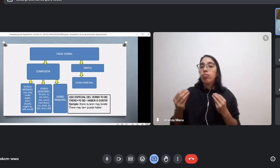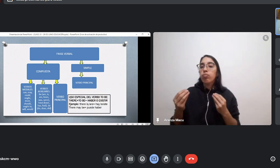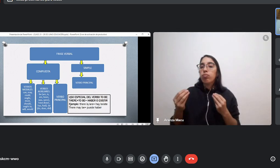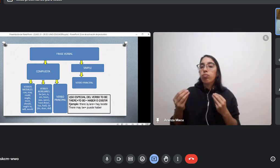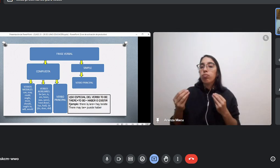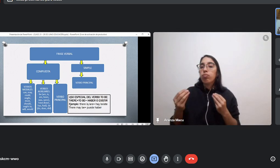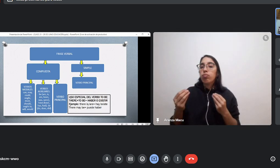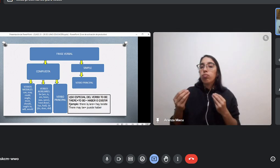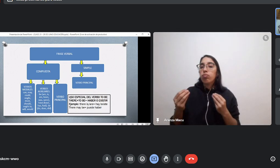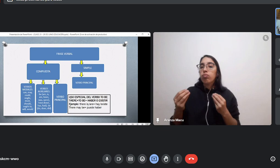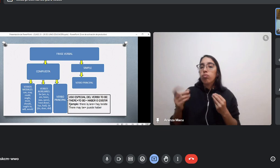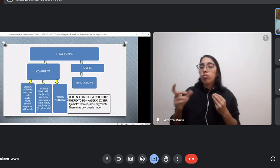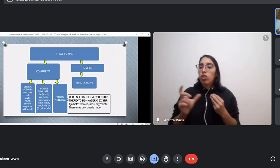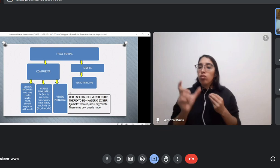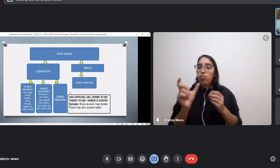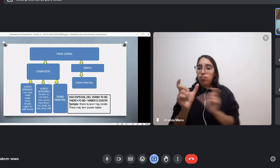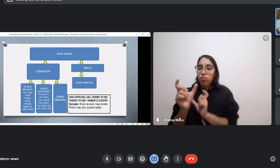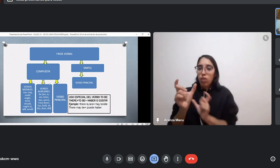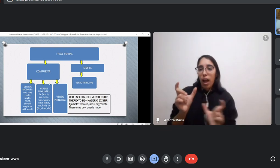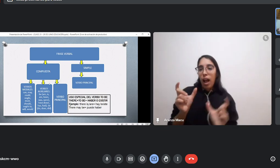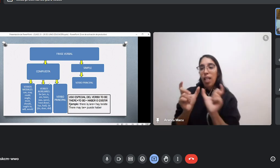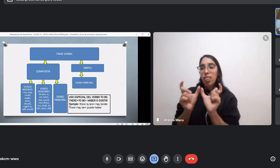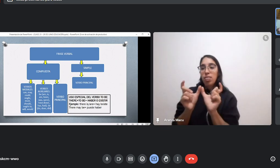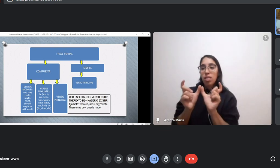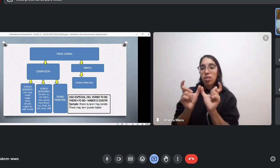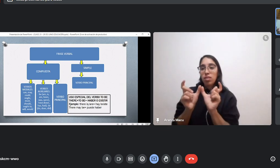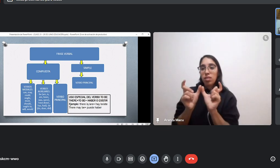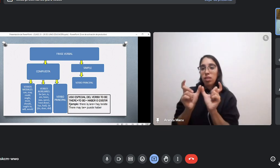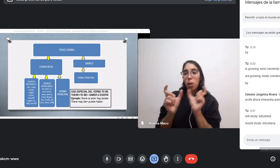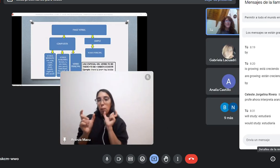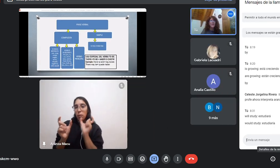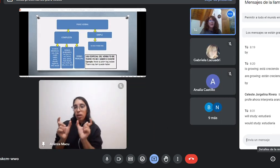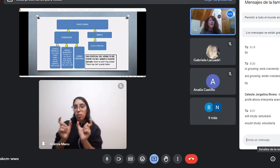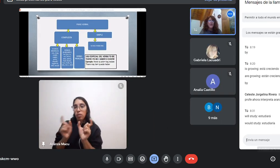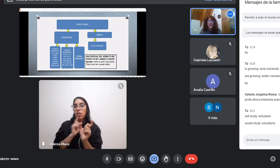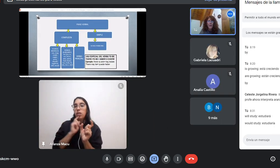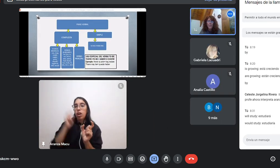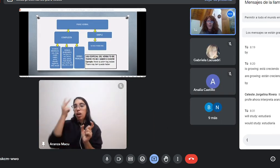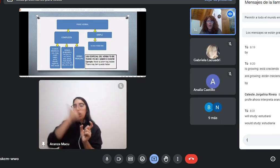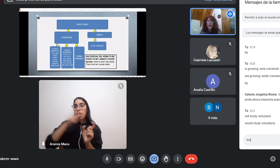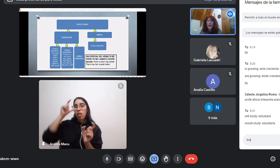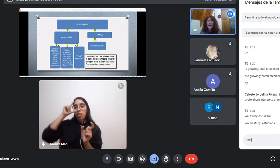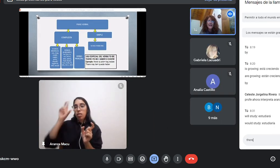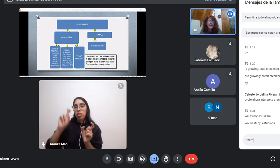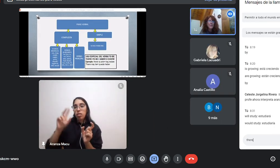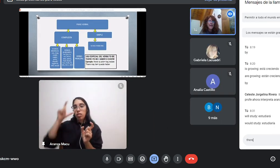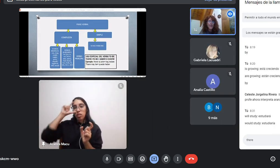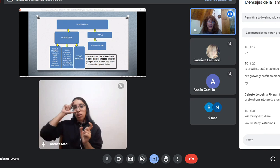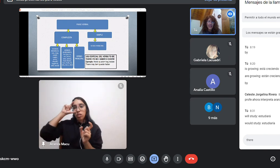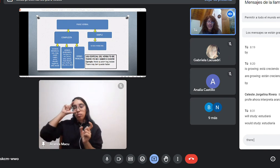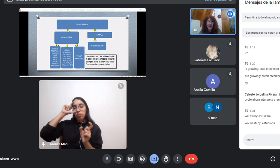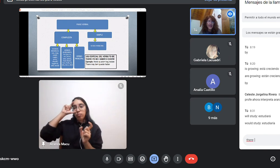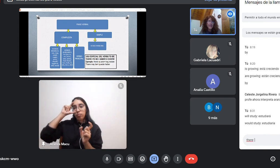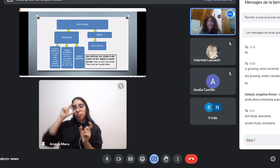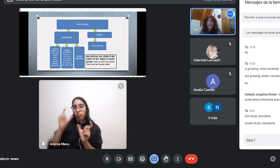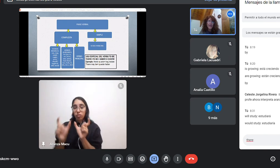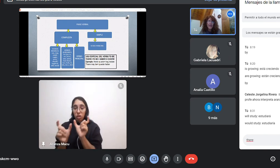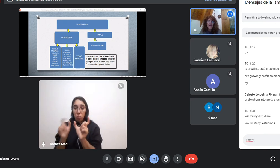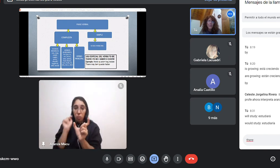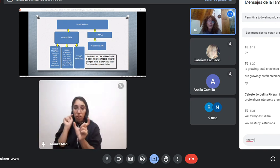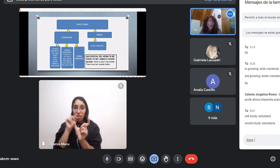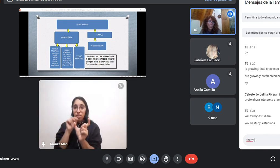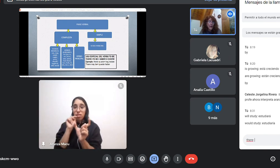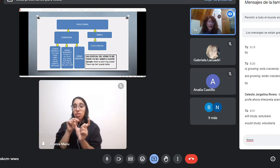la palabra there, esta palabra que tenemos ahí. Porque esta palabra there, por